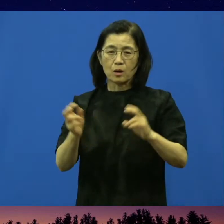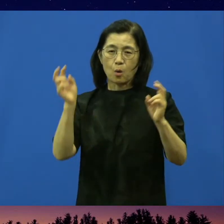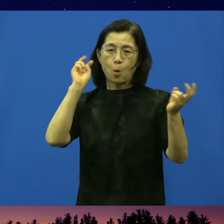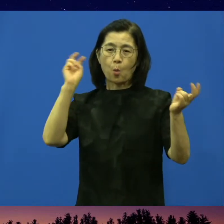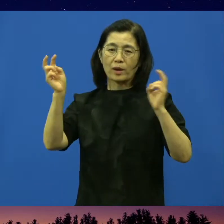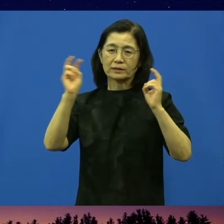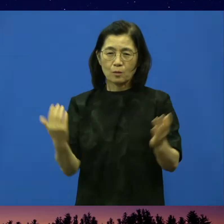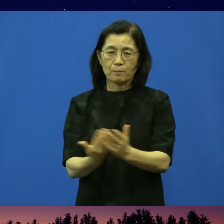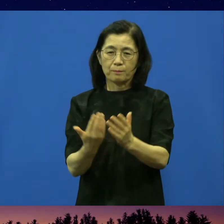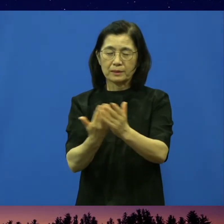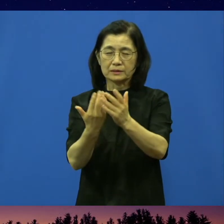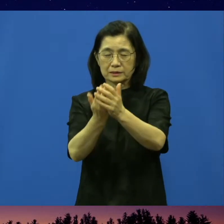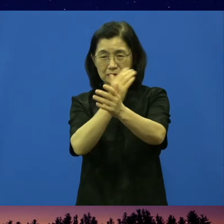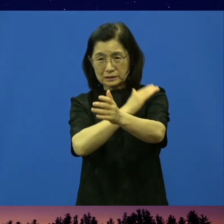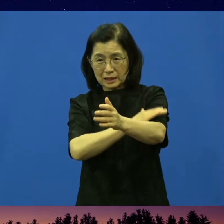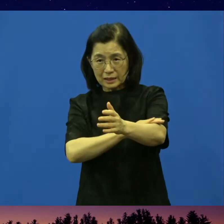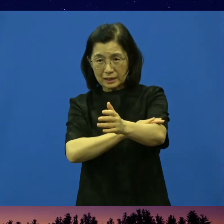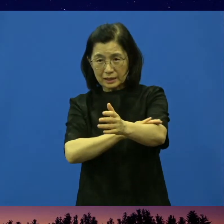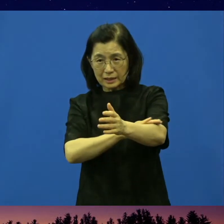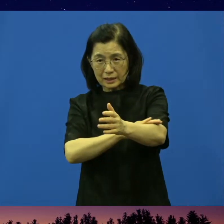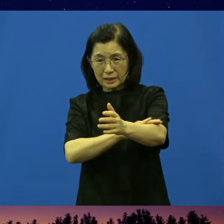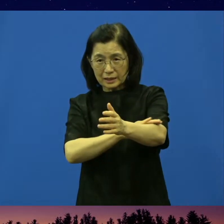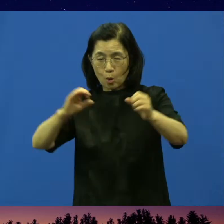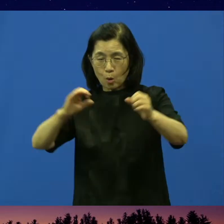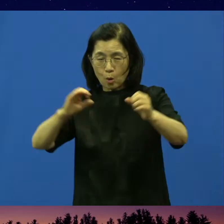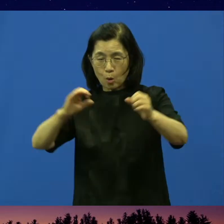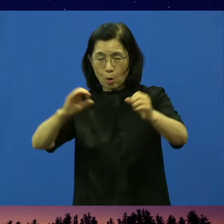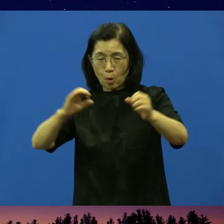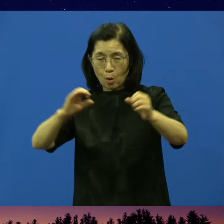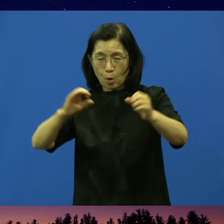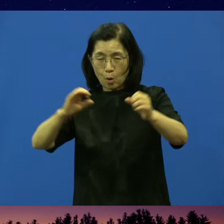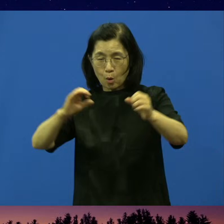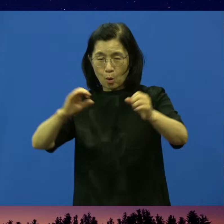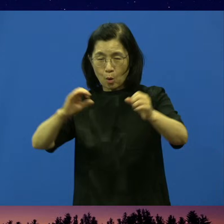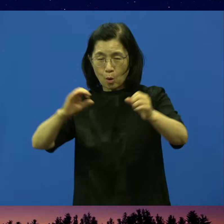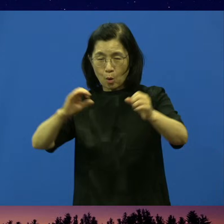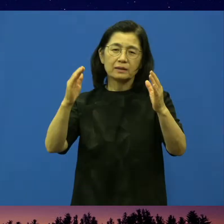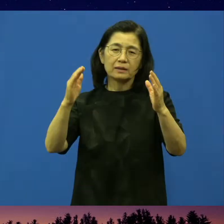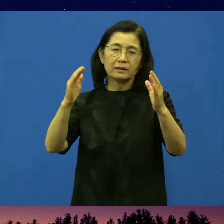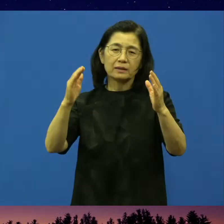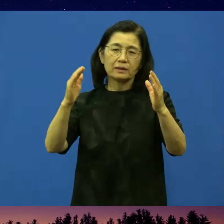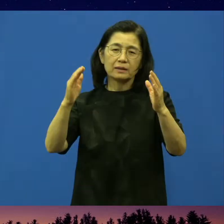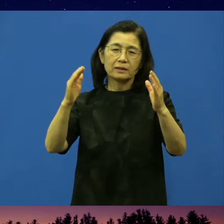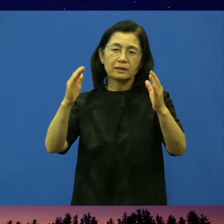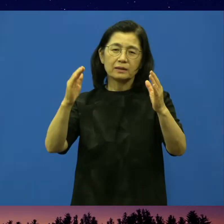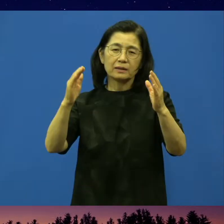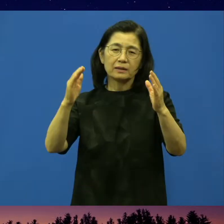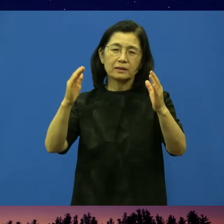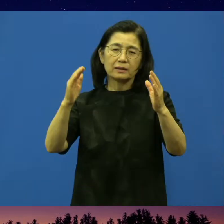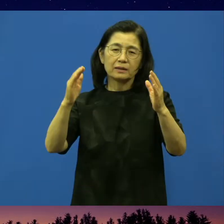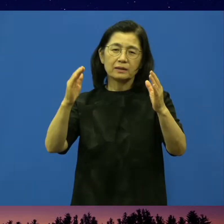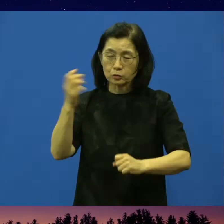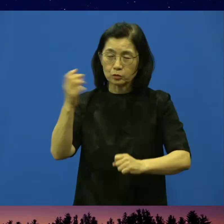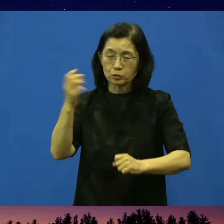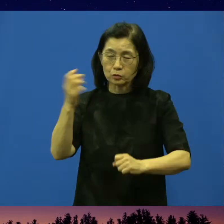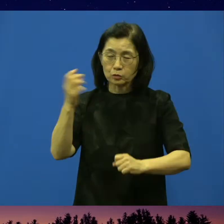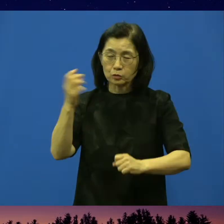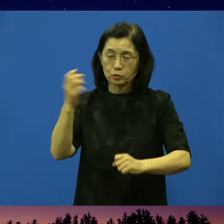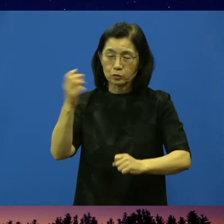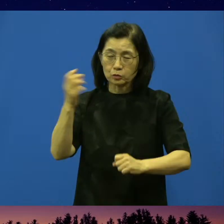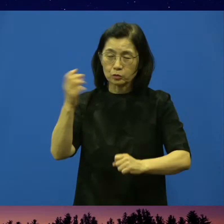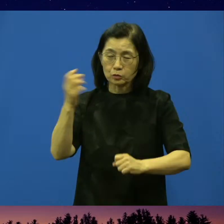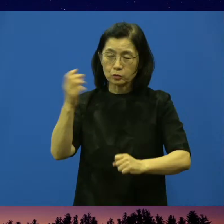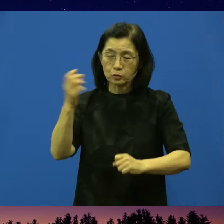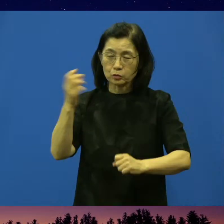여러분 하나님이 선명하게 이게 믿음으로 하나님을 보는 거잖아요. 믿음이 뭐예요? 믿음이 없으면 하나님이 안